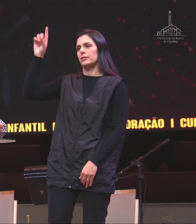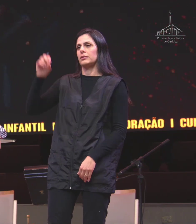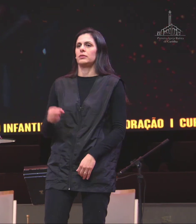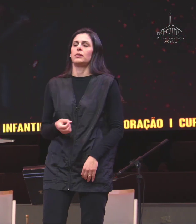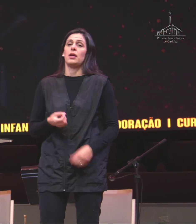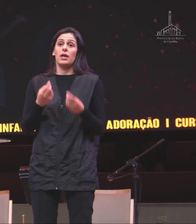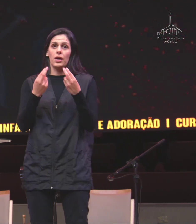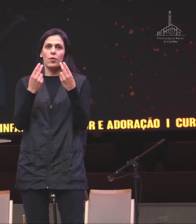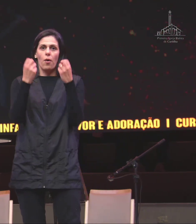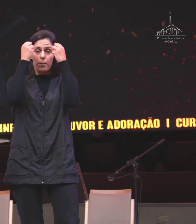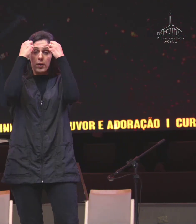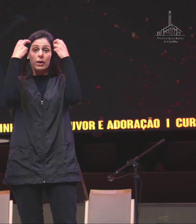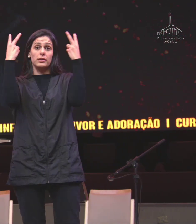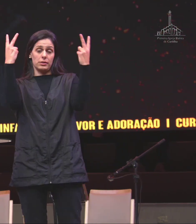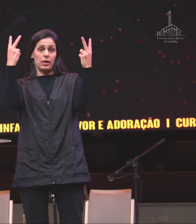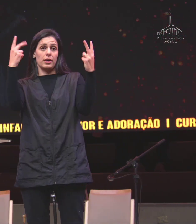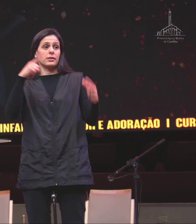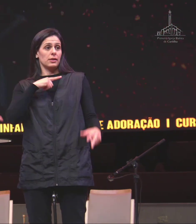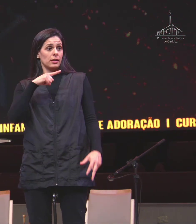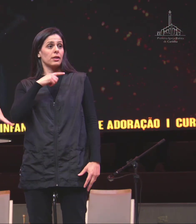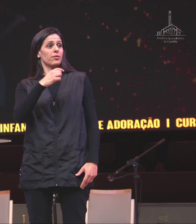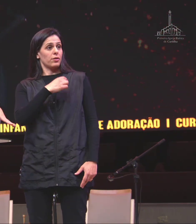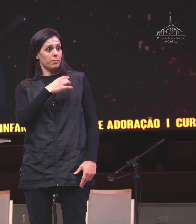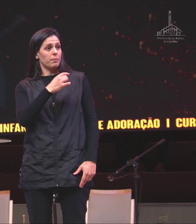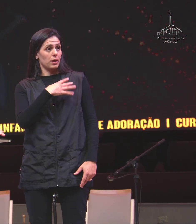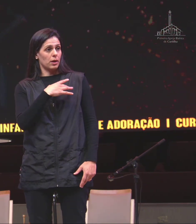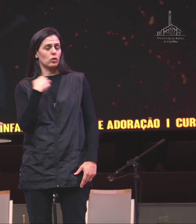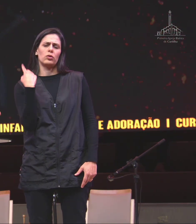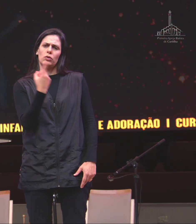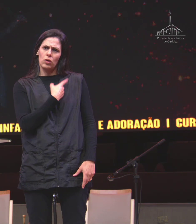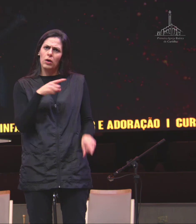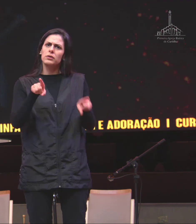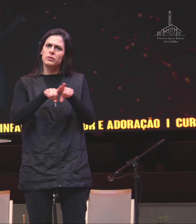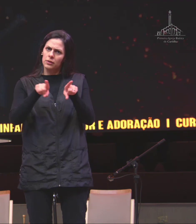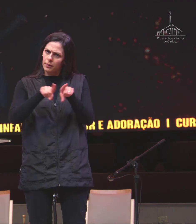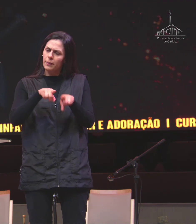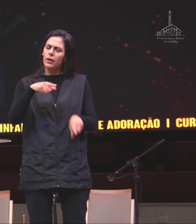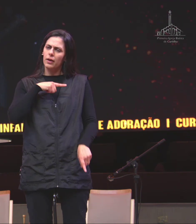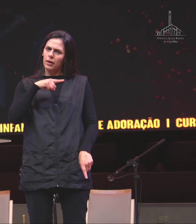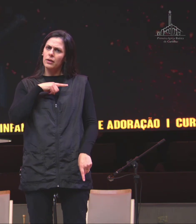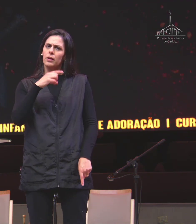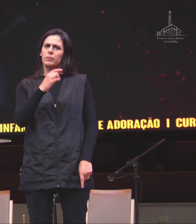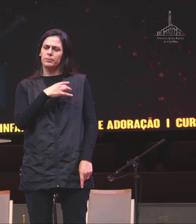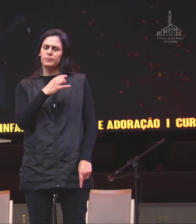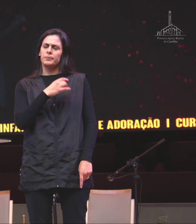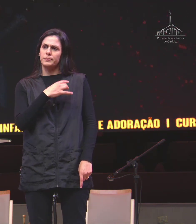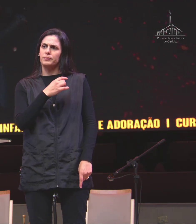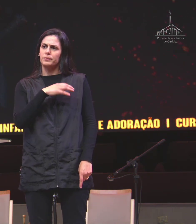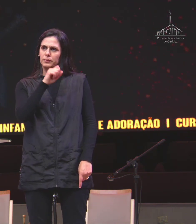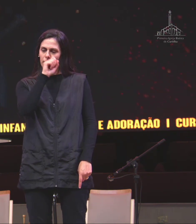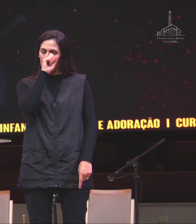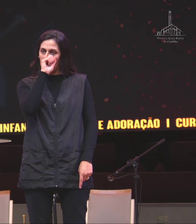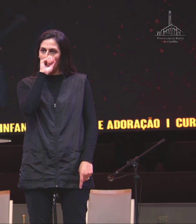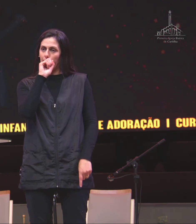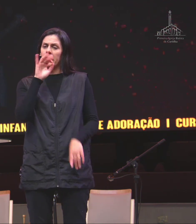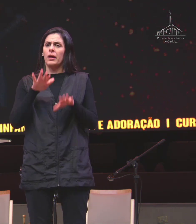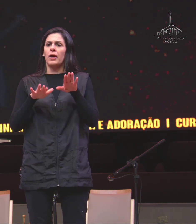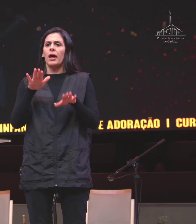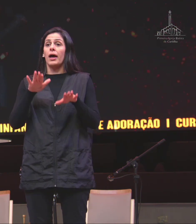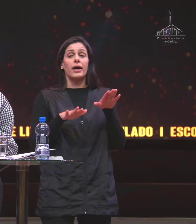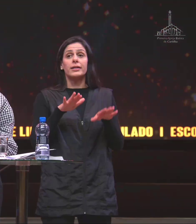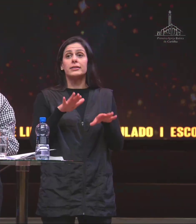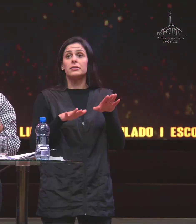tem todas as respostas sobre um projeto. Eu não sei. Deus falou assim, ó, escreve o livro. Agora, se ia vender, se ia alcançar pessoas,